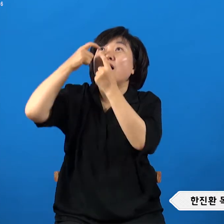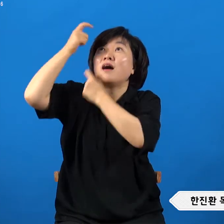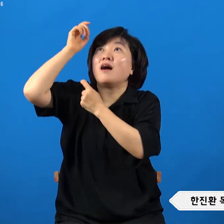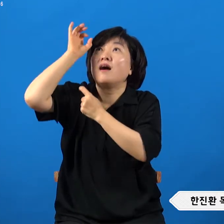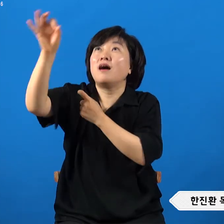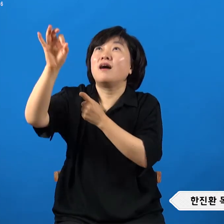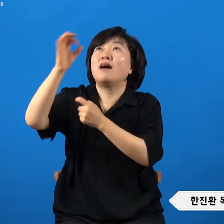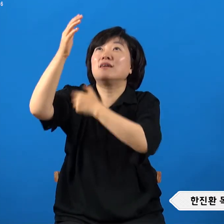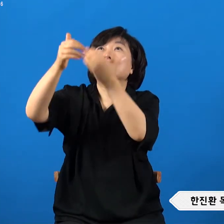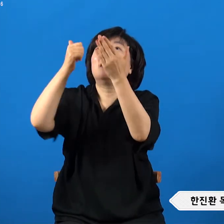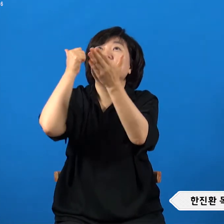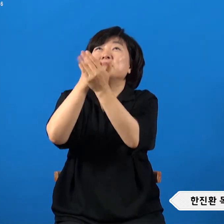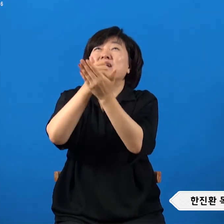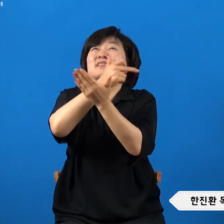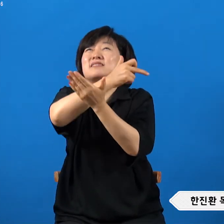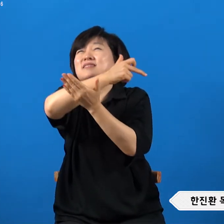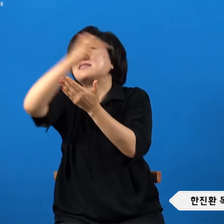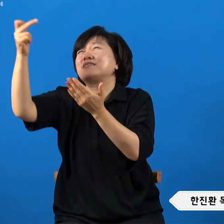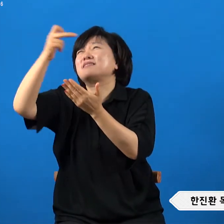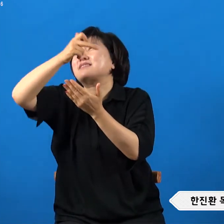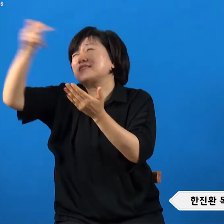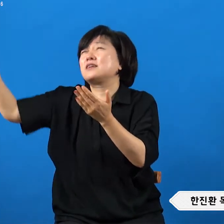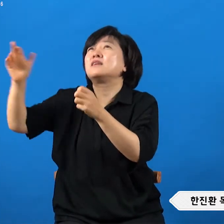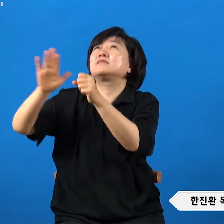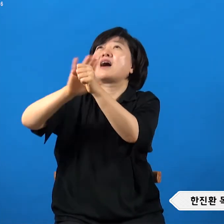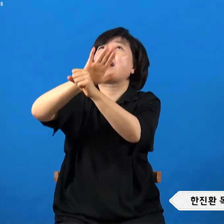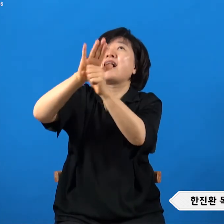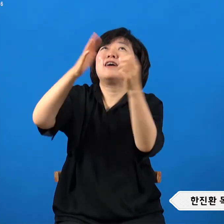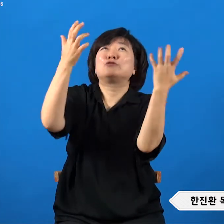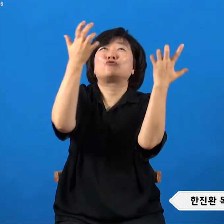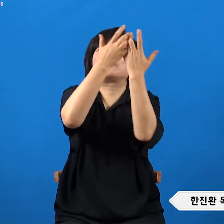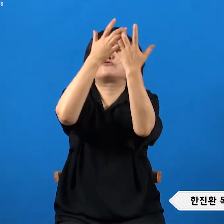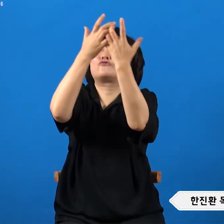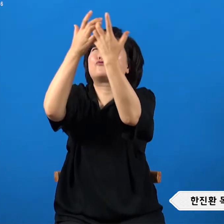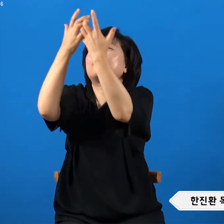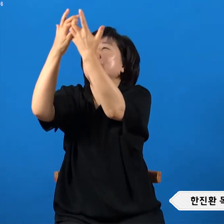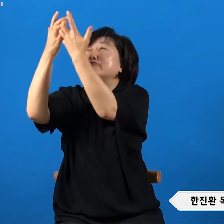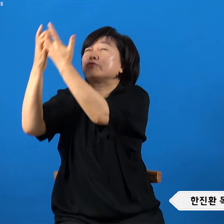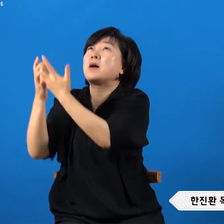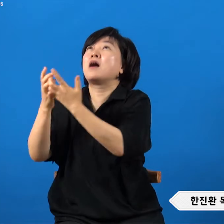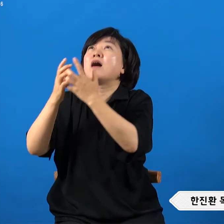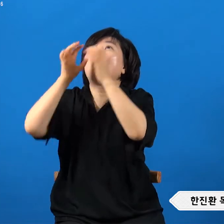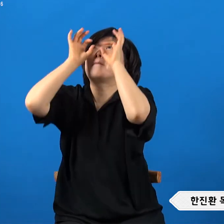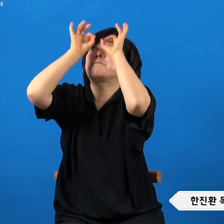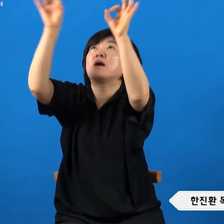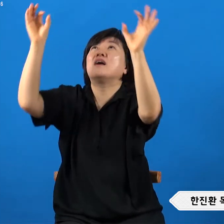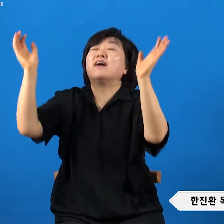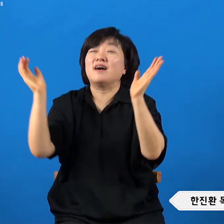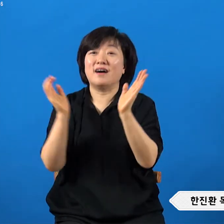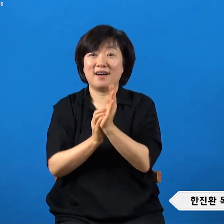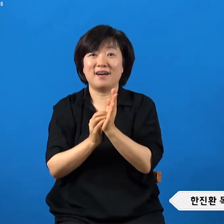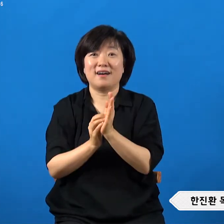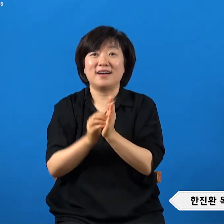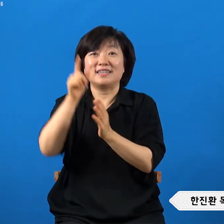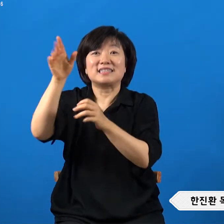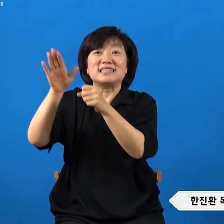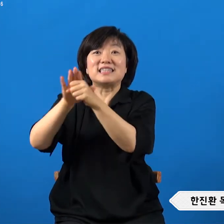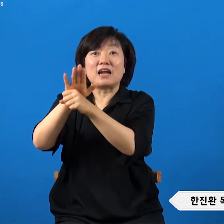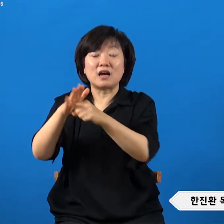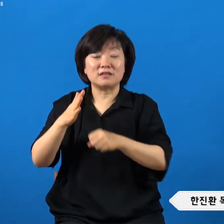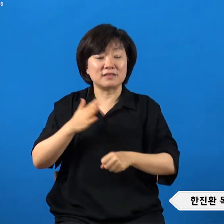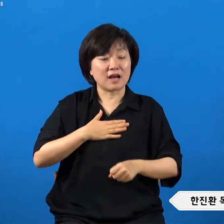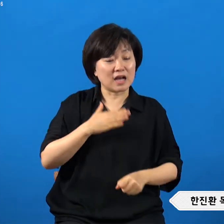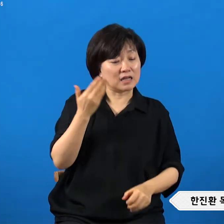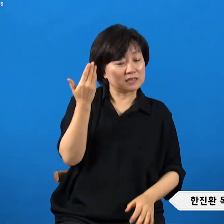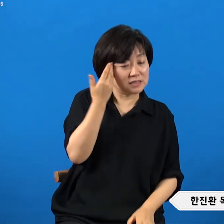그 충만하신 사랑이 하늘 저 끝에서 이 끝까지 가득한 것을 보았습니다. 그 사랑은